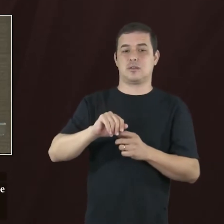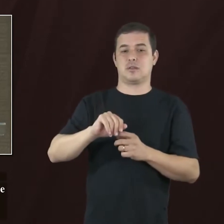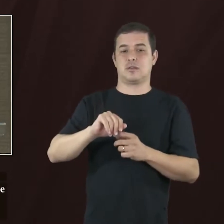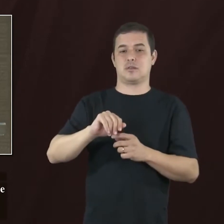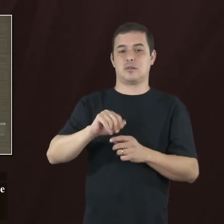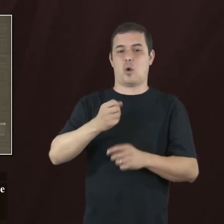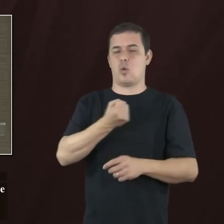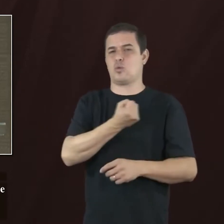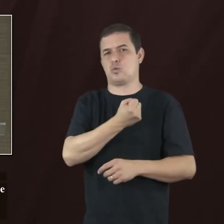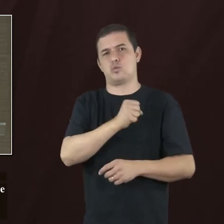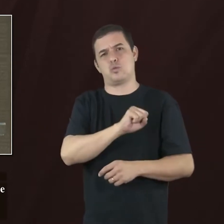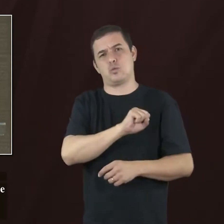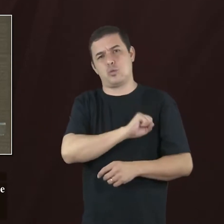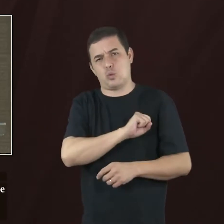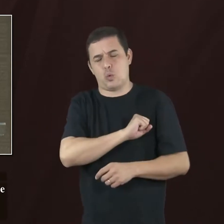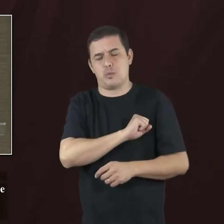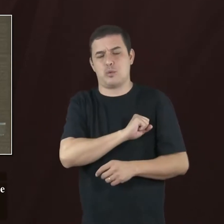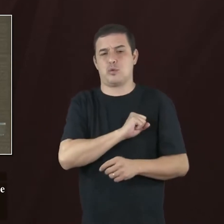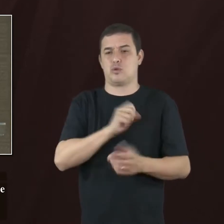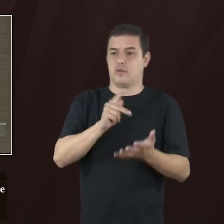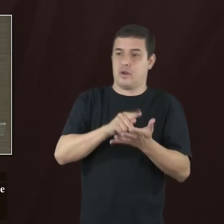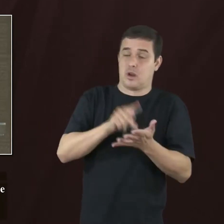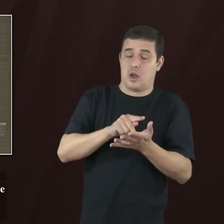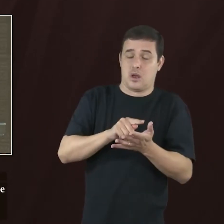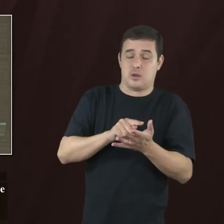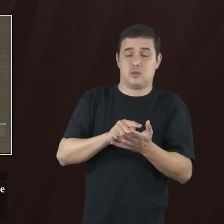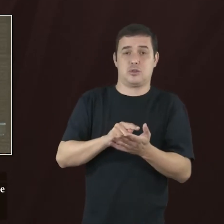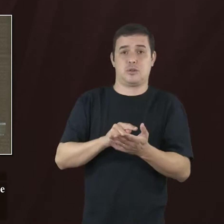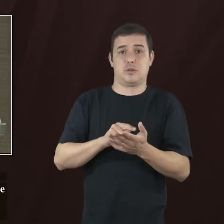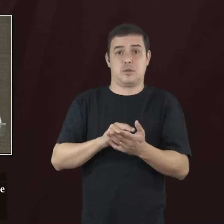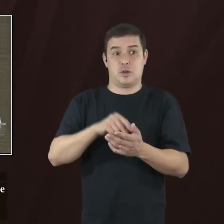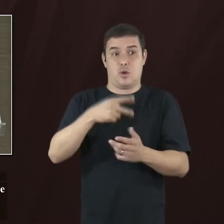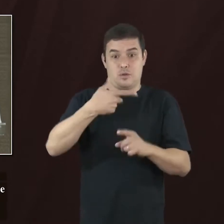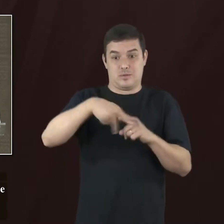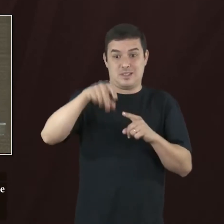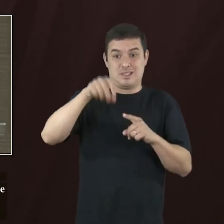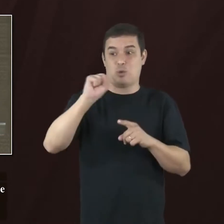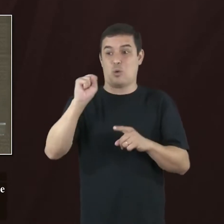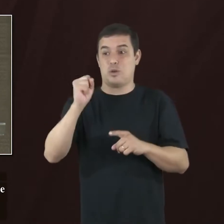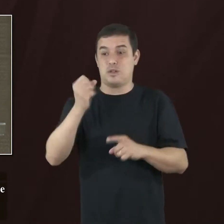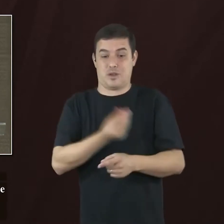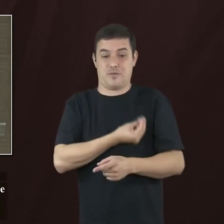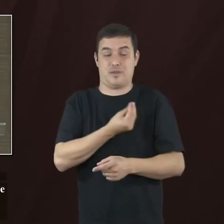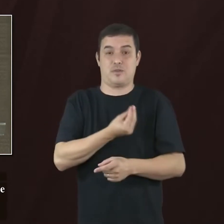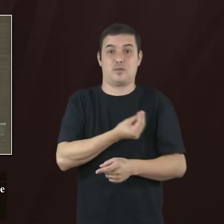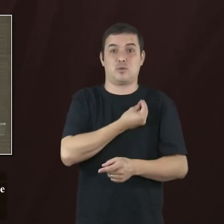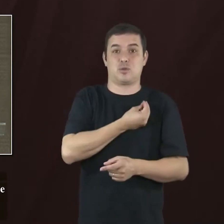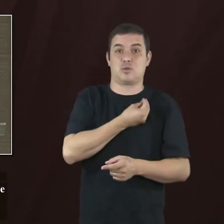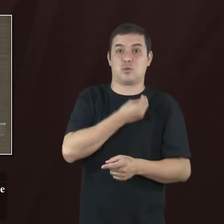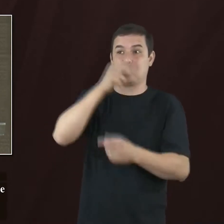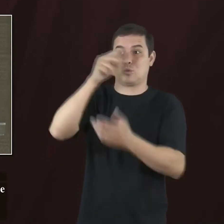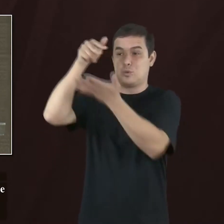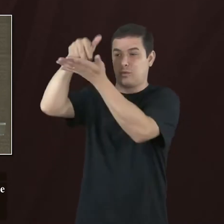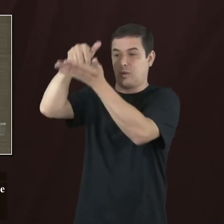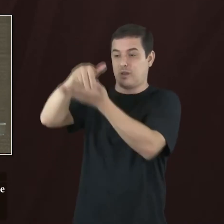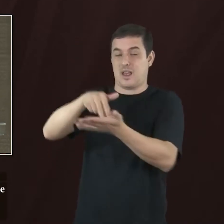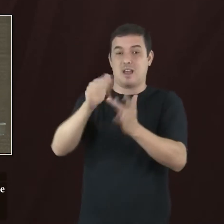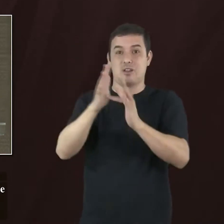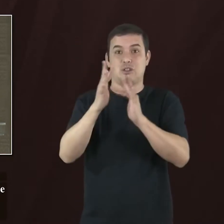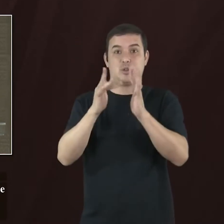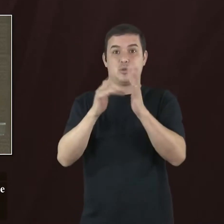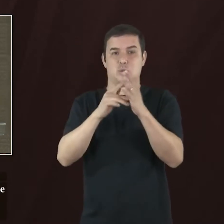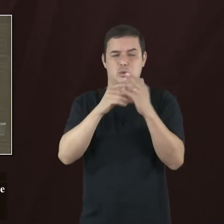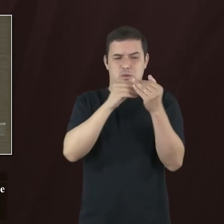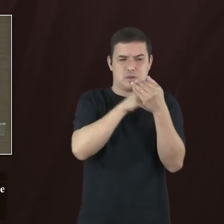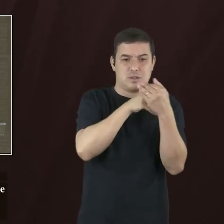número simbólico ou um número real dos vencedores vivos por ocasião da vinda secreta